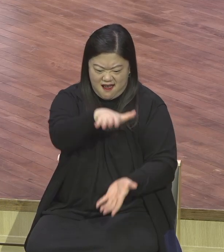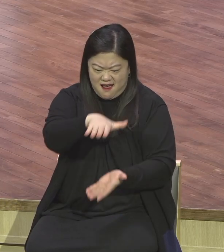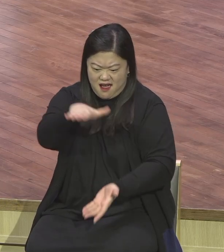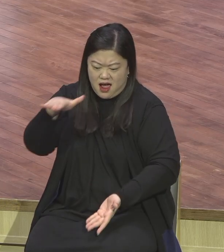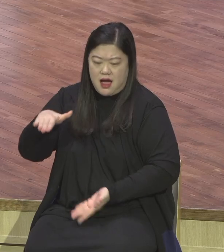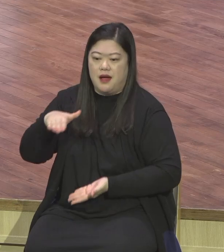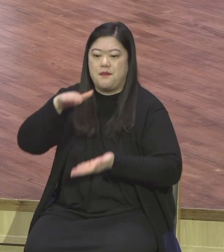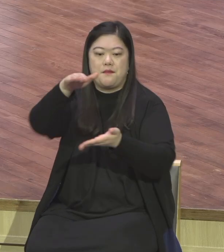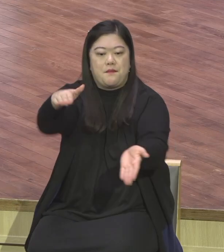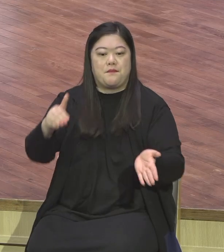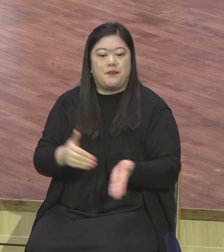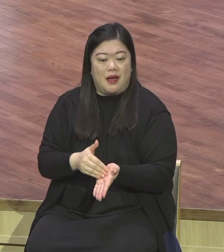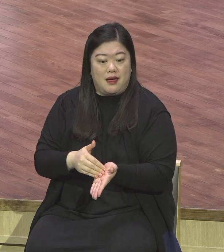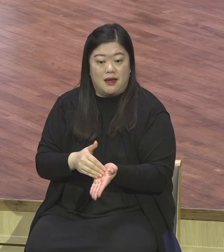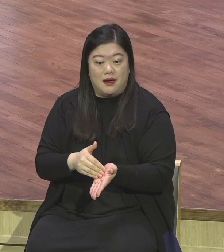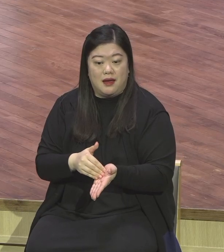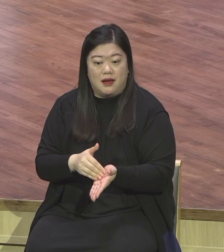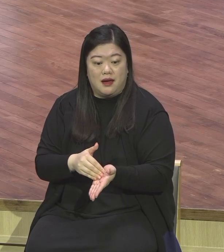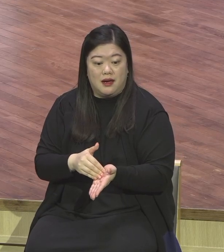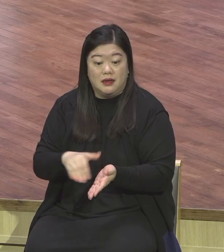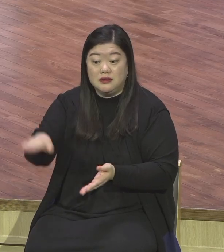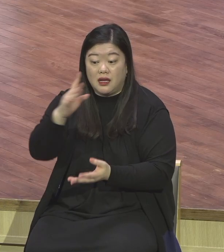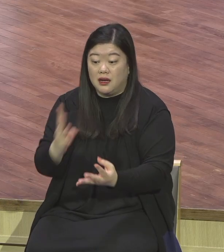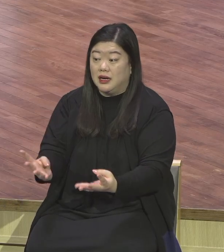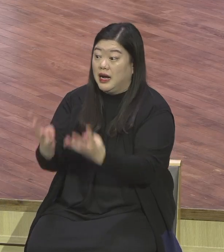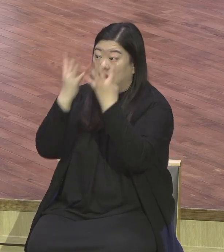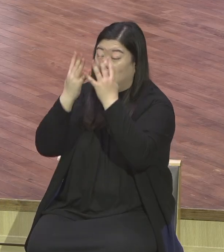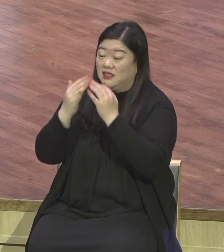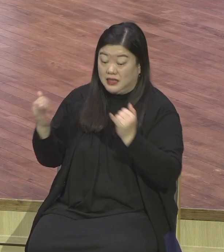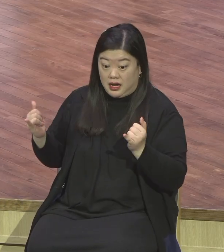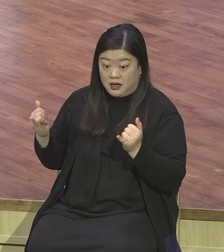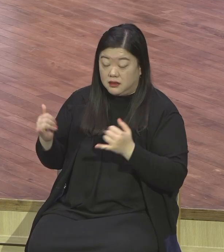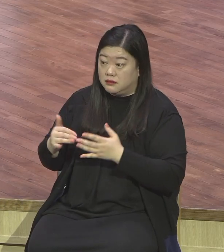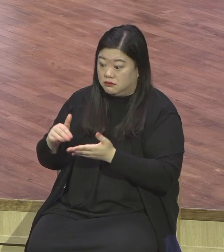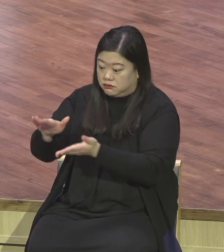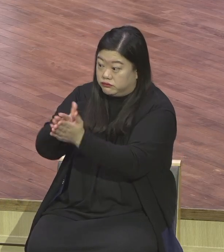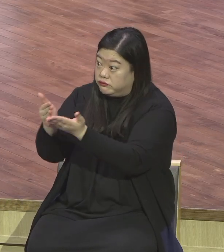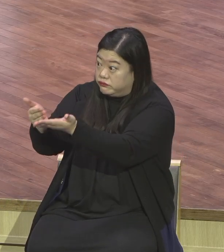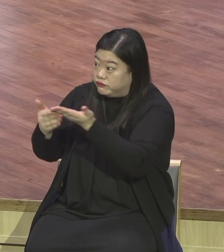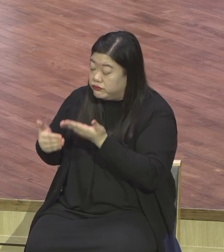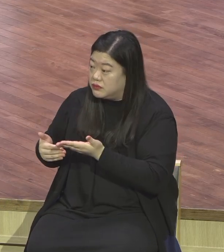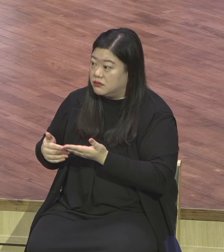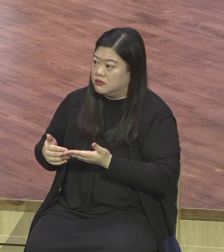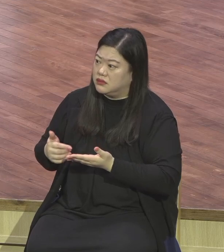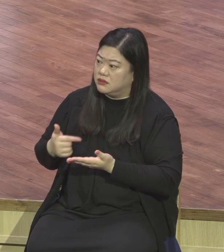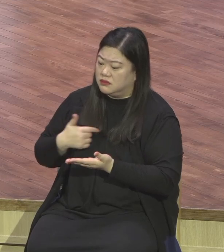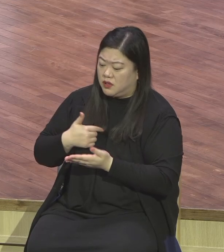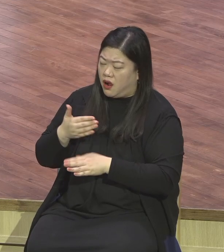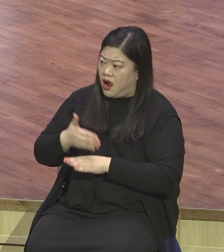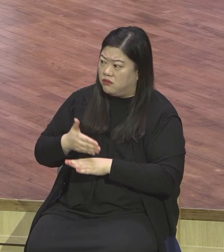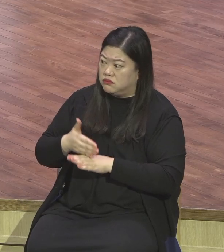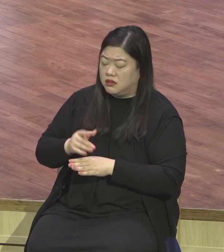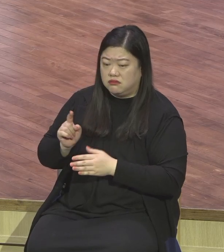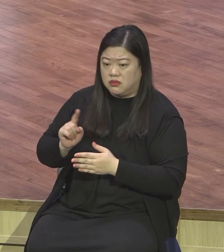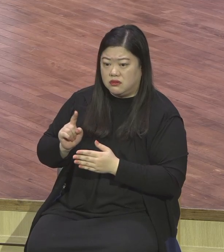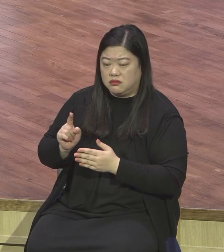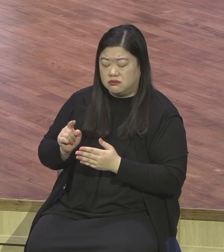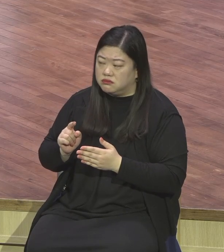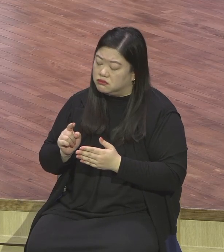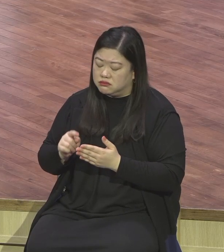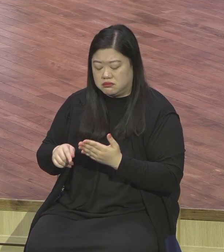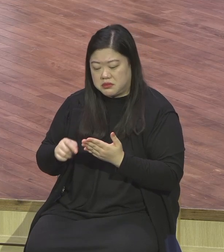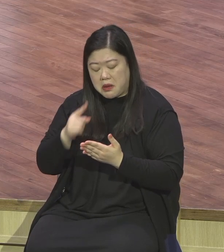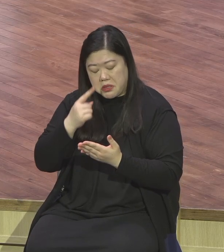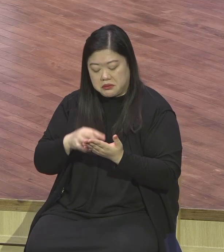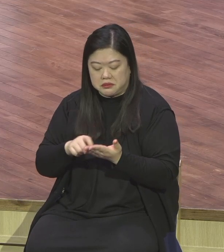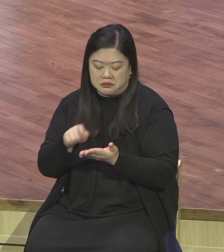그때부터 수감자들이 다 감사일기를 그렇게 서기를 시작했어요 그러면서 변화가 오기 시작했어요